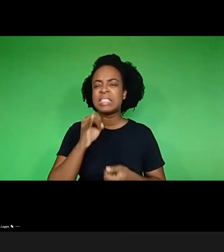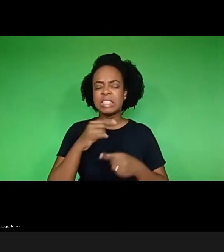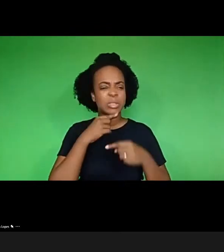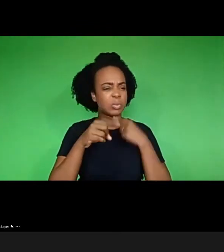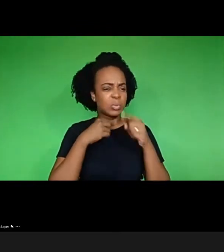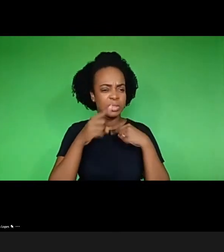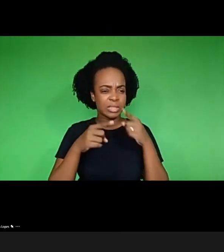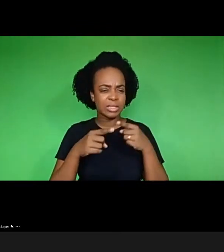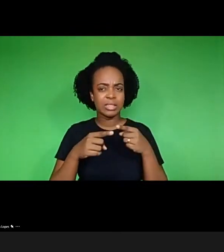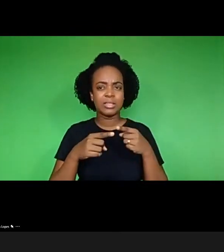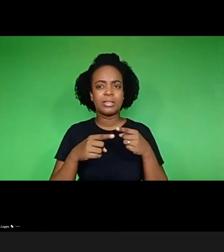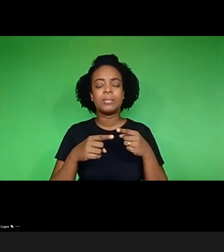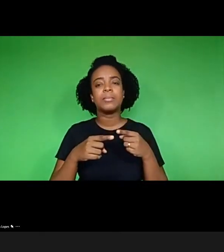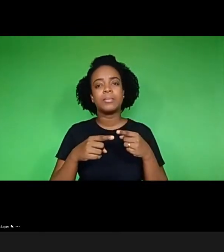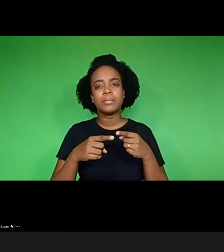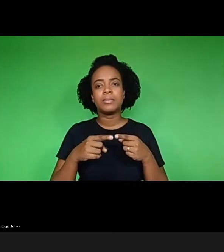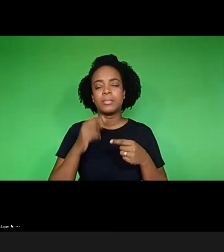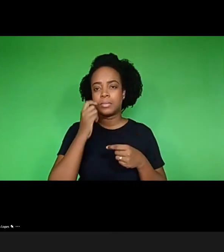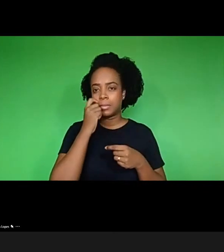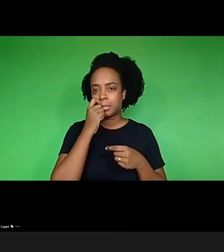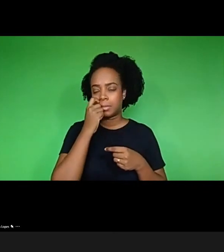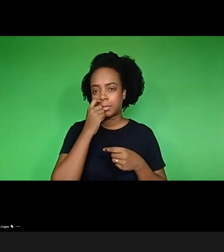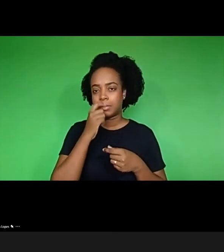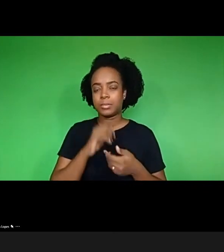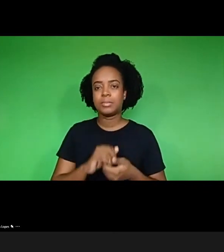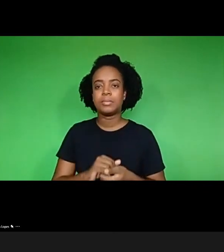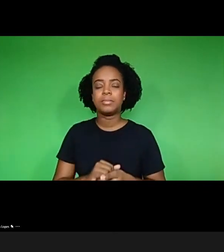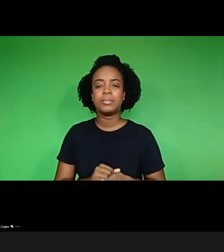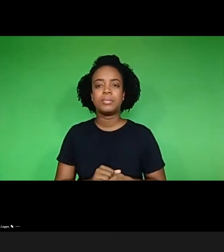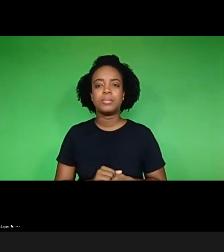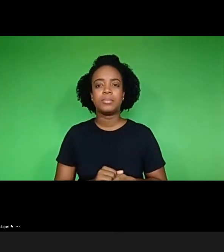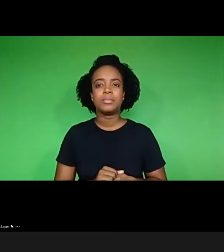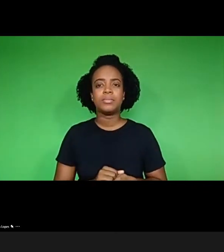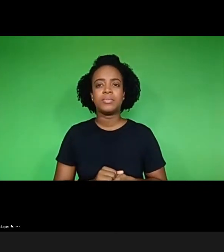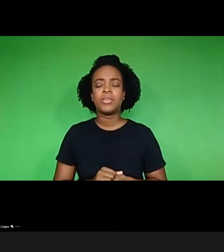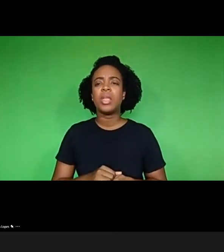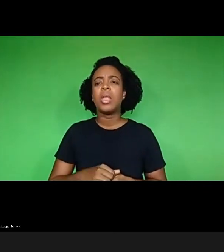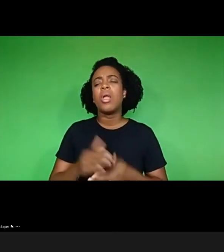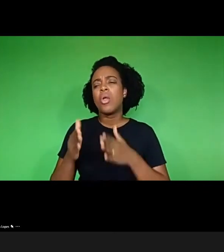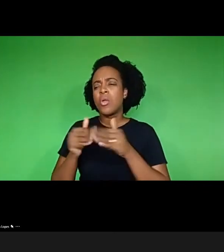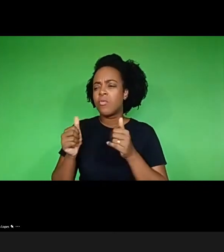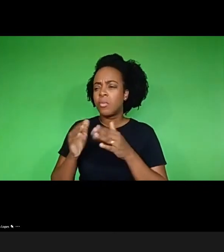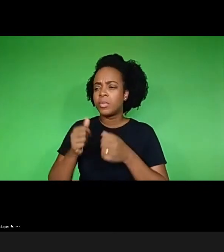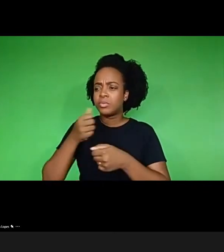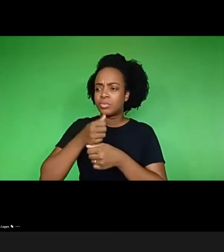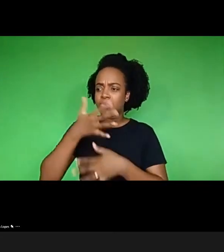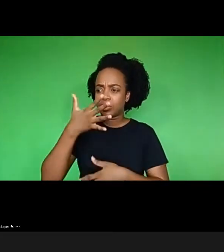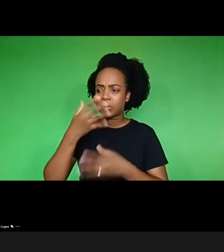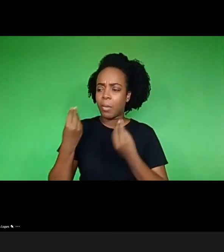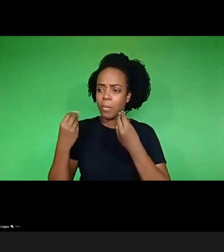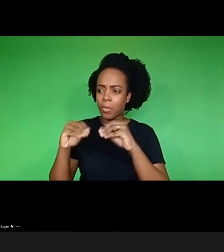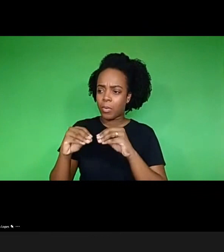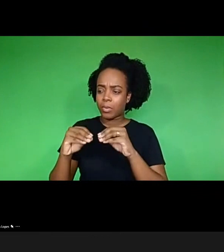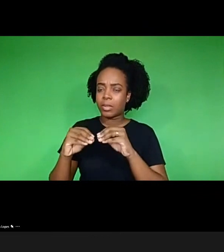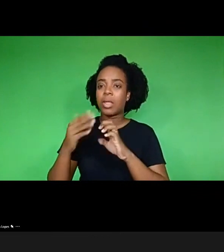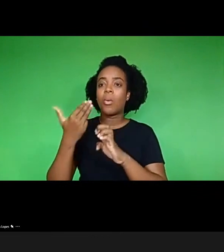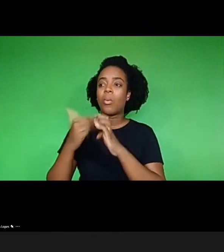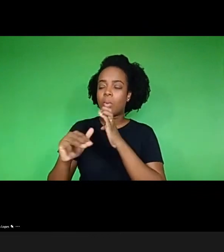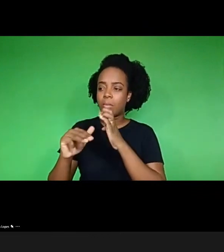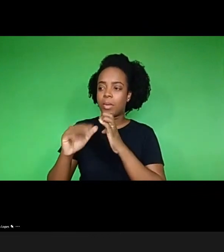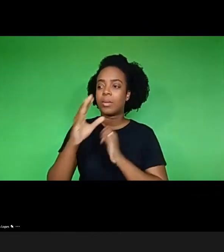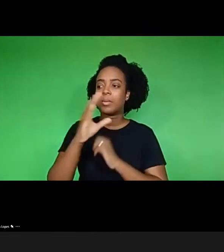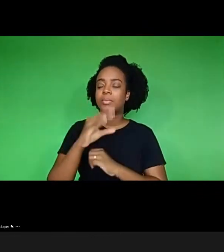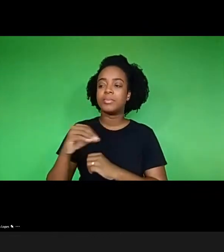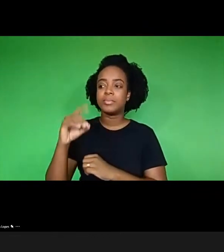mim. Eu vou pedir para as meninas que estão no chat colocar o e-mail da coordenação de ensino, por favor. Coloque o e-mail para, caso vocês